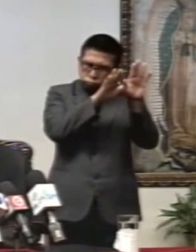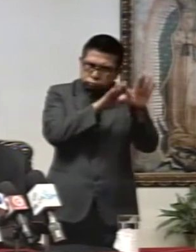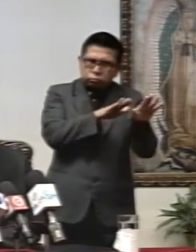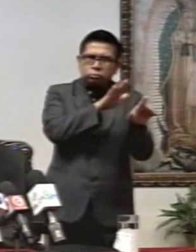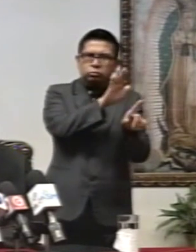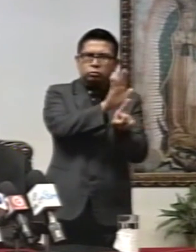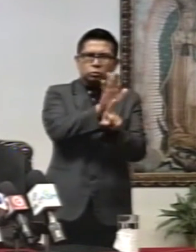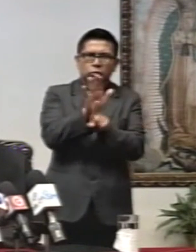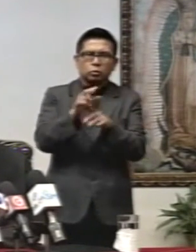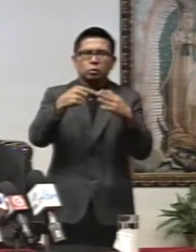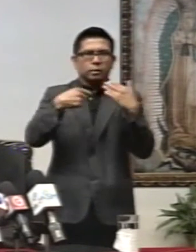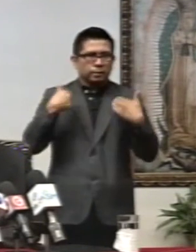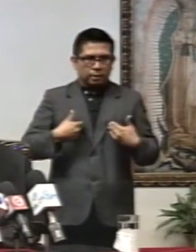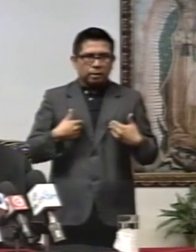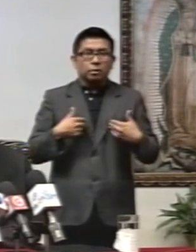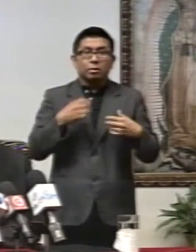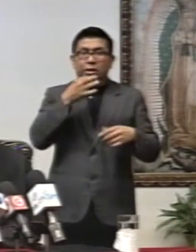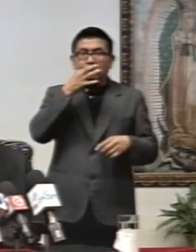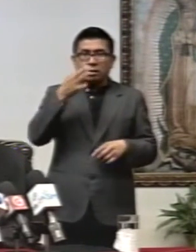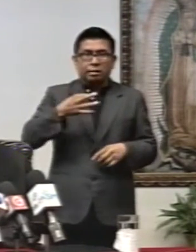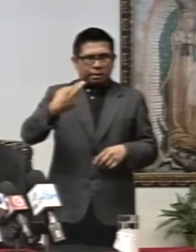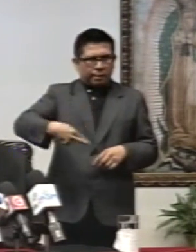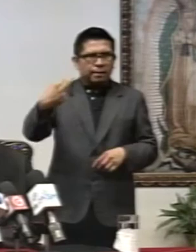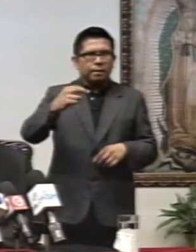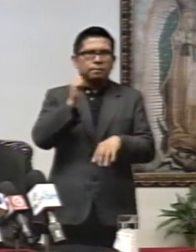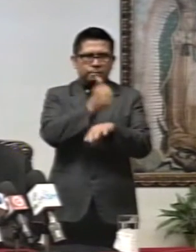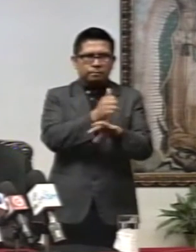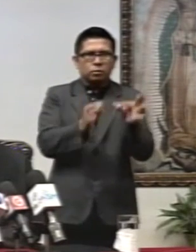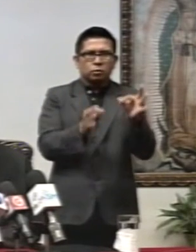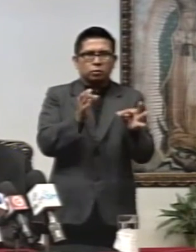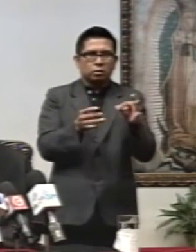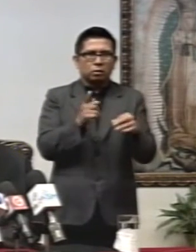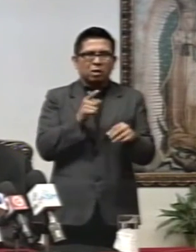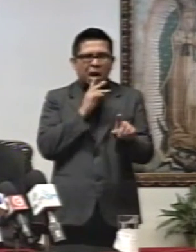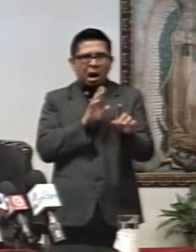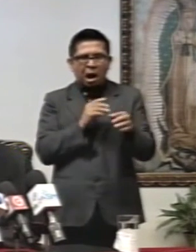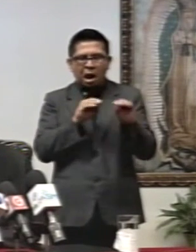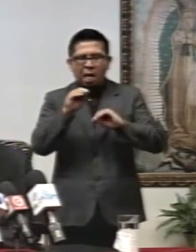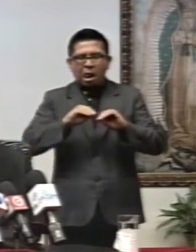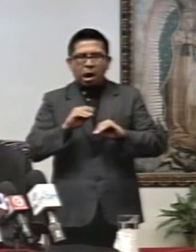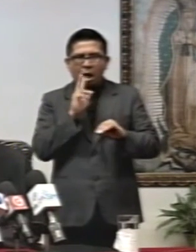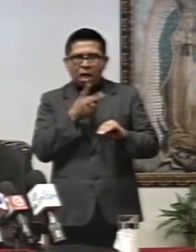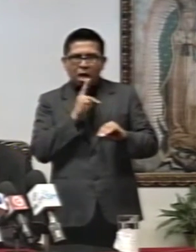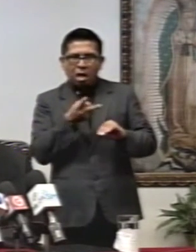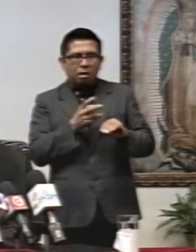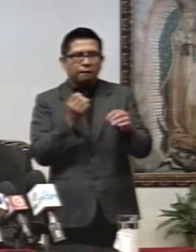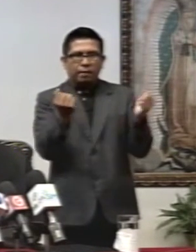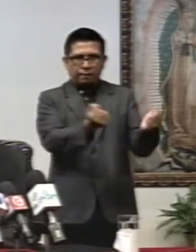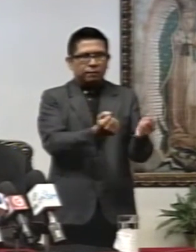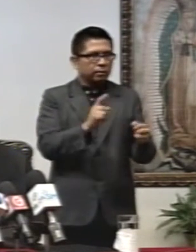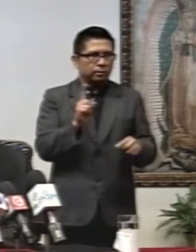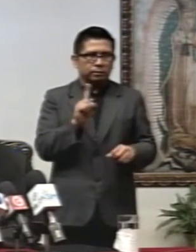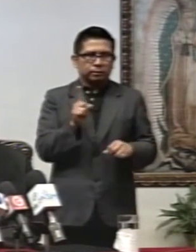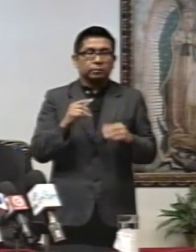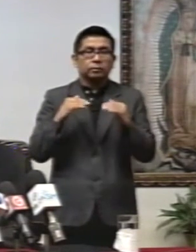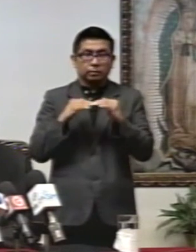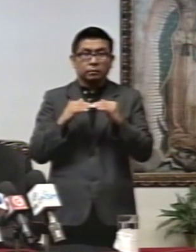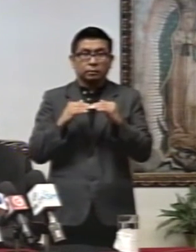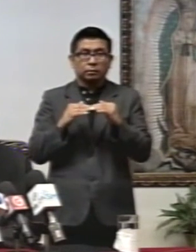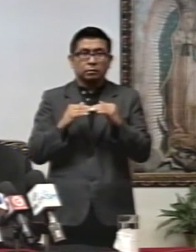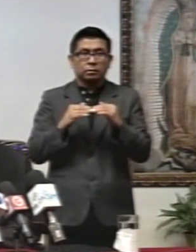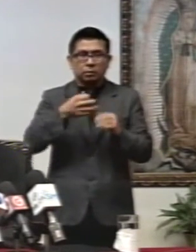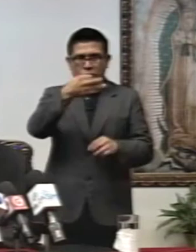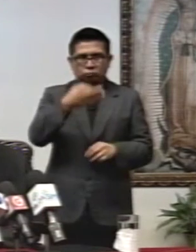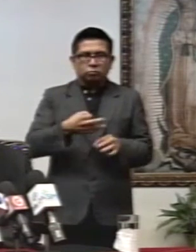y que se les administre justicia, que no se les cometan injusticias en el proceso, pero que se les responda a